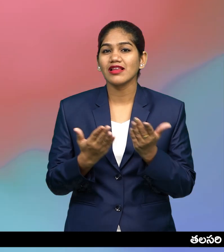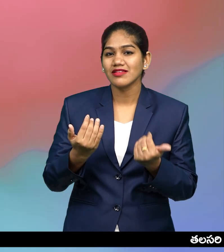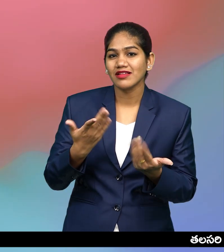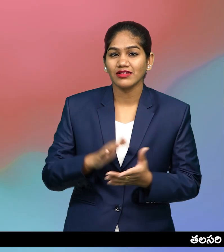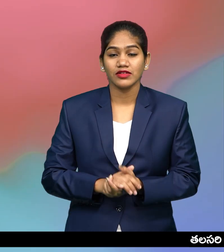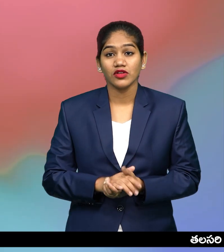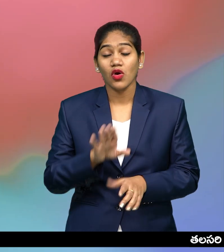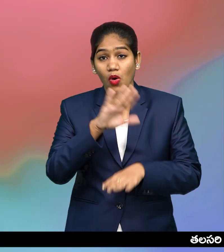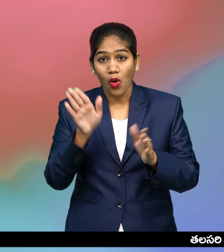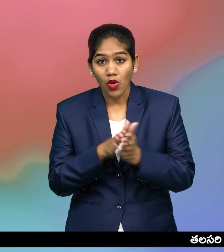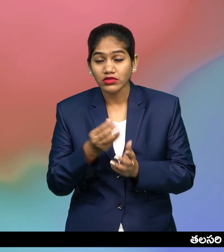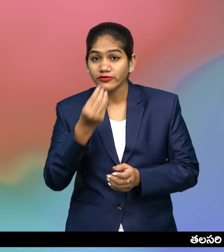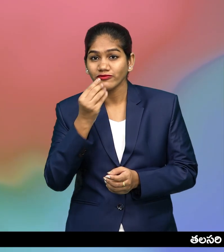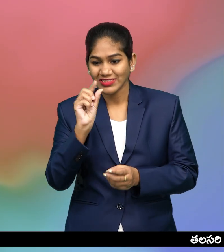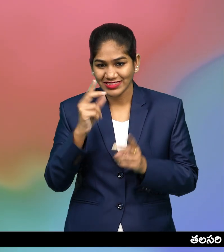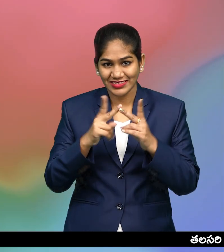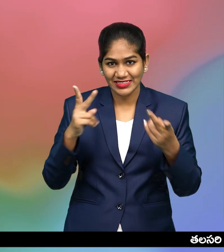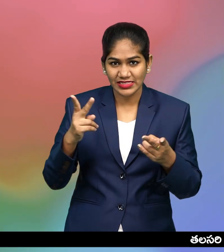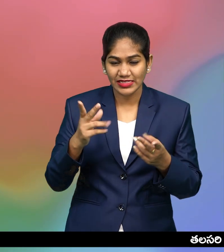తలసరి లభ్యతను సూచిస్తుంది.